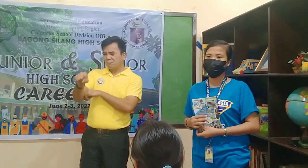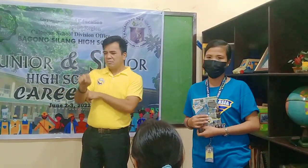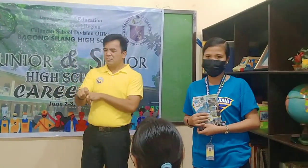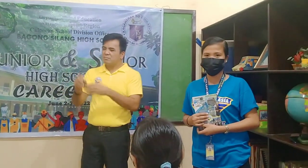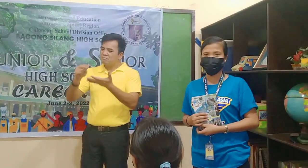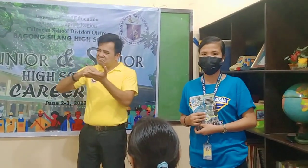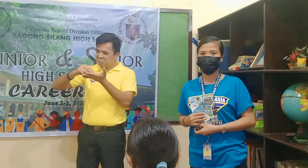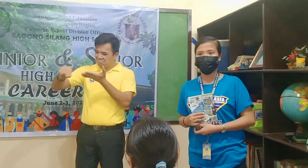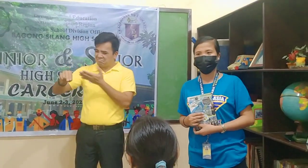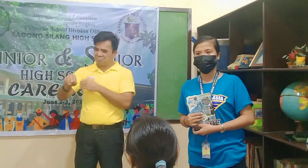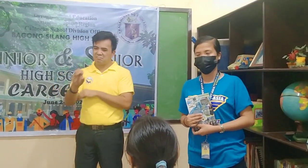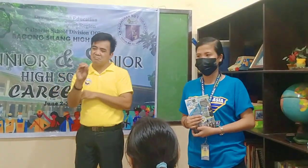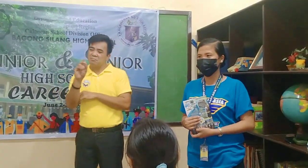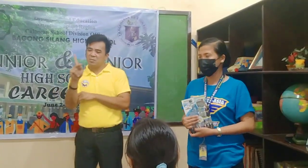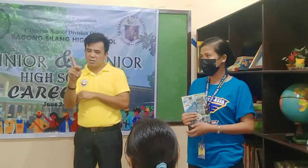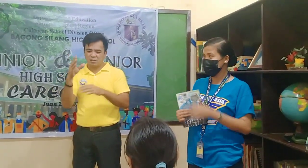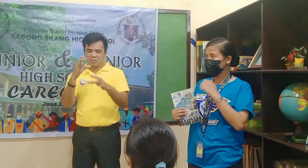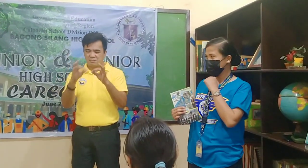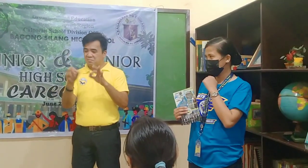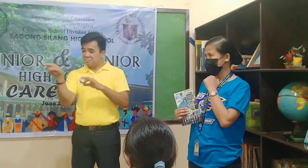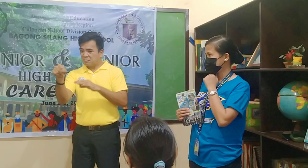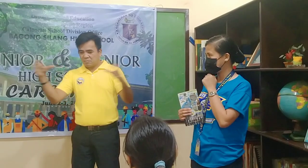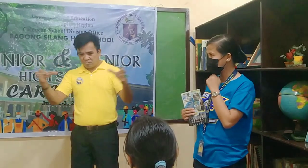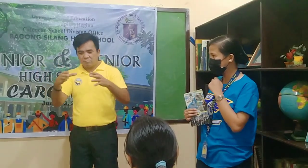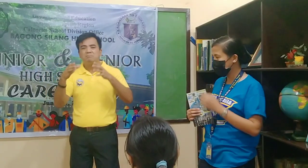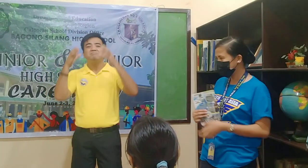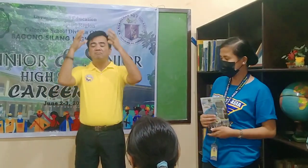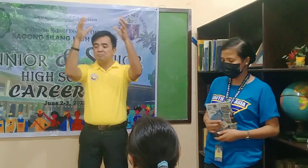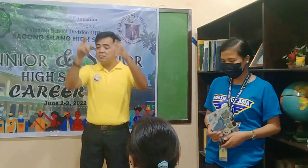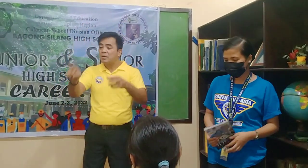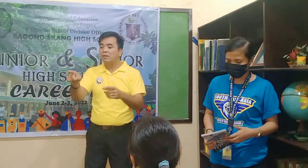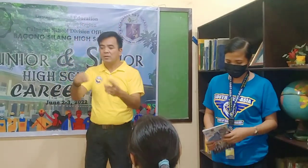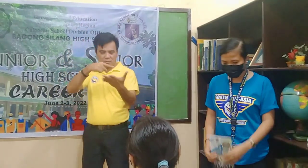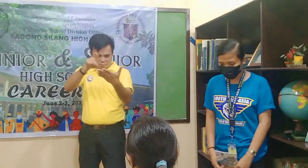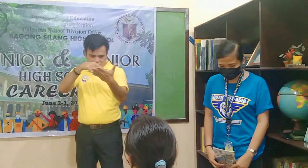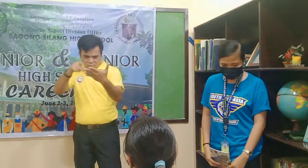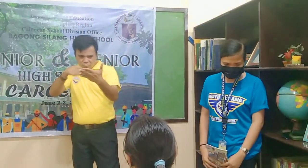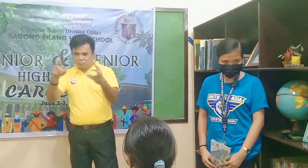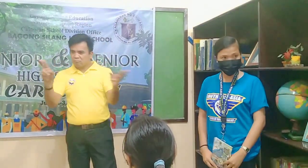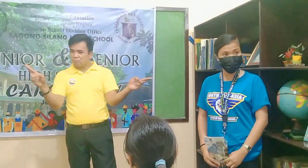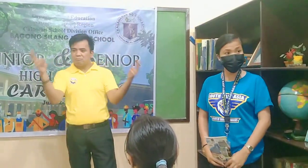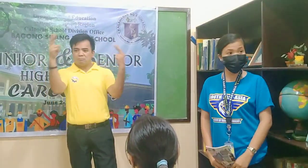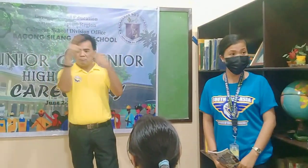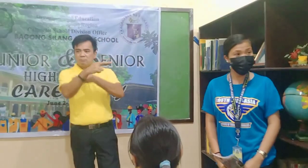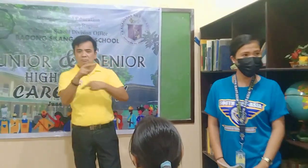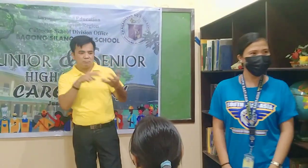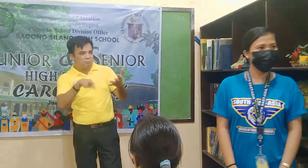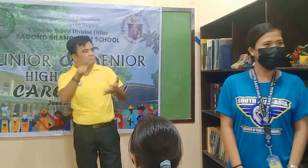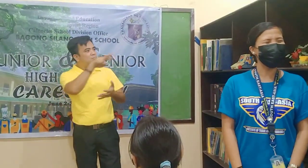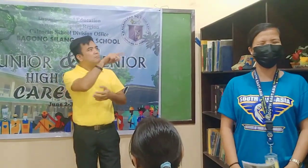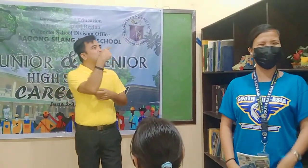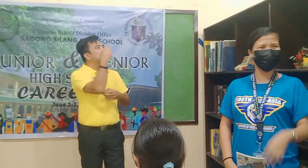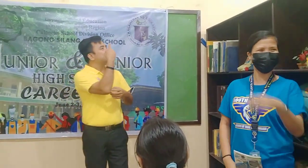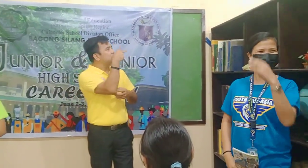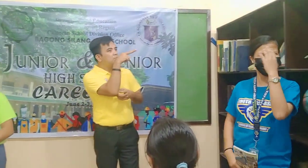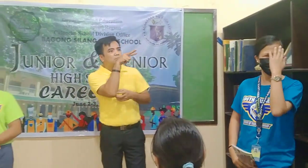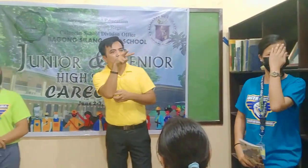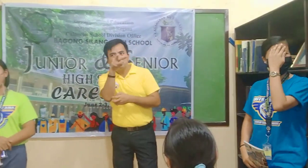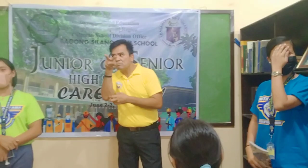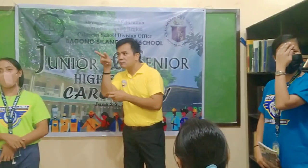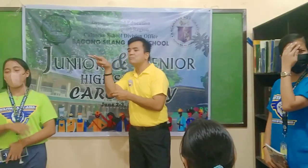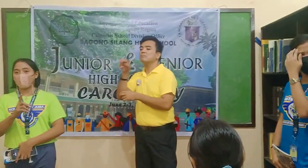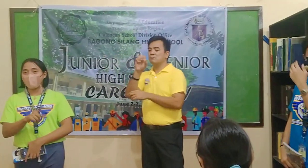para po ma-check niyo po yung ating school. Okay po yung school namin mga ma'am. Monday to Saturday from 9